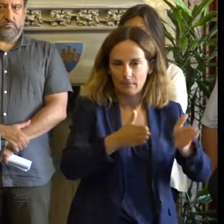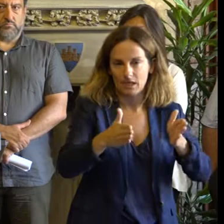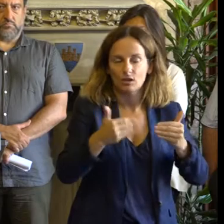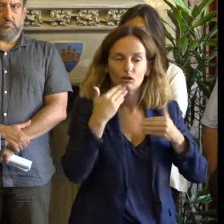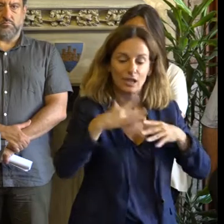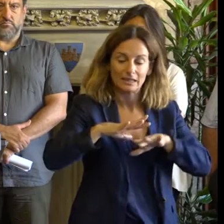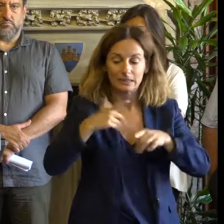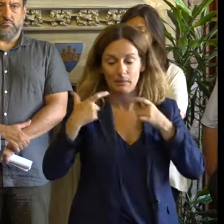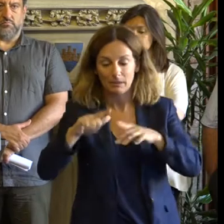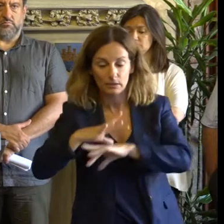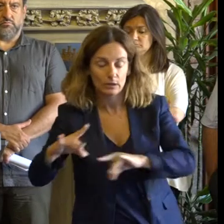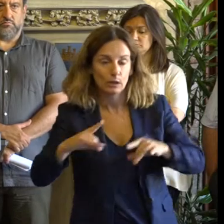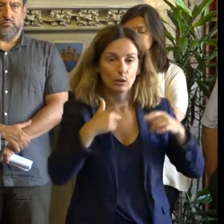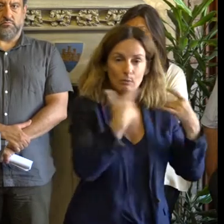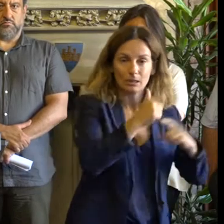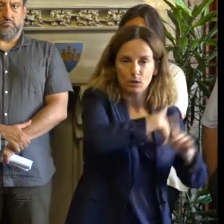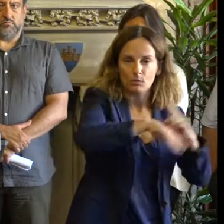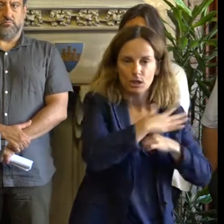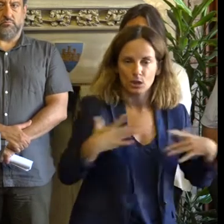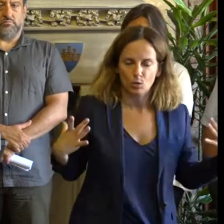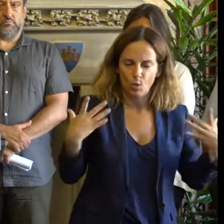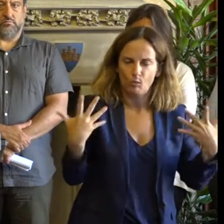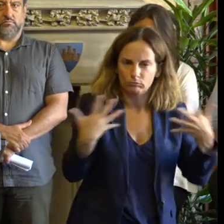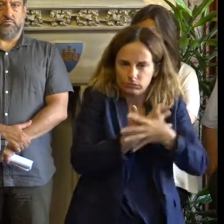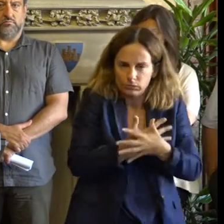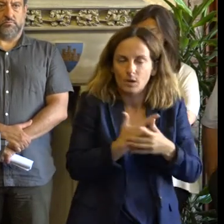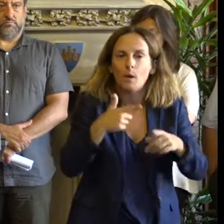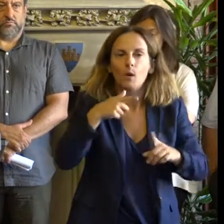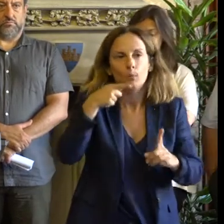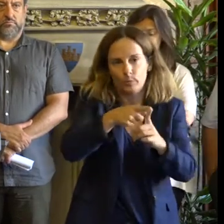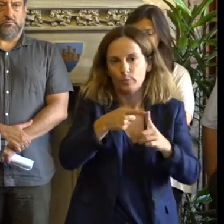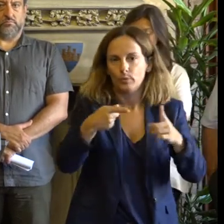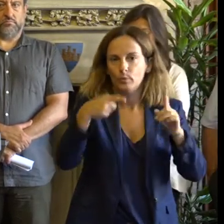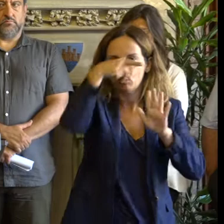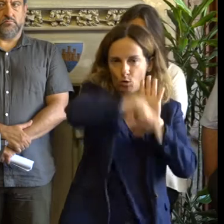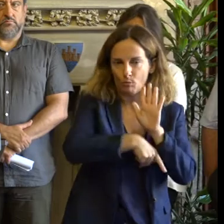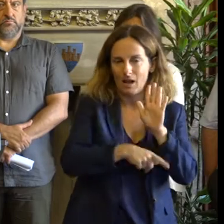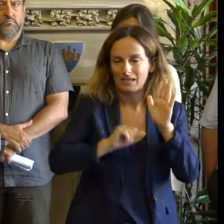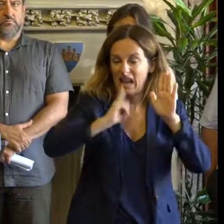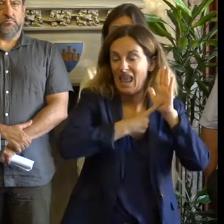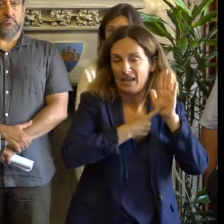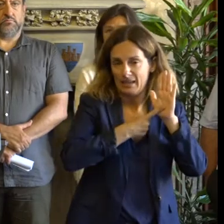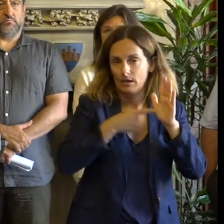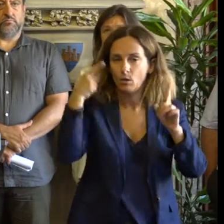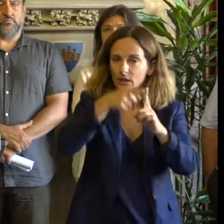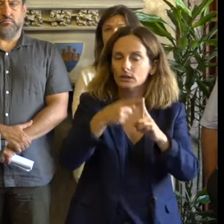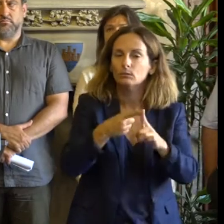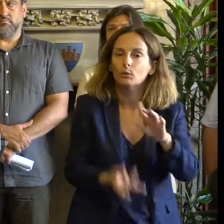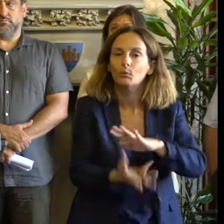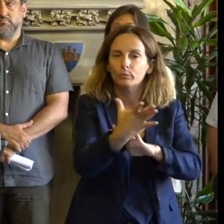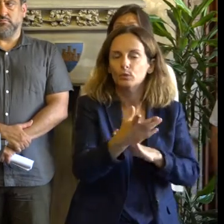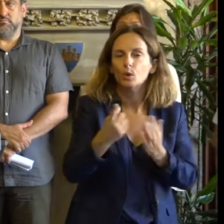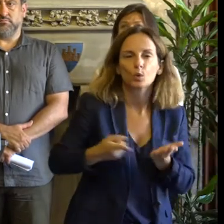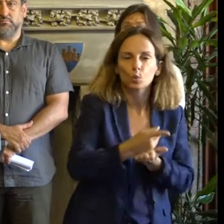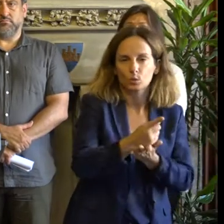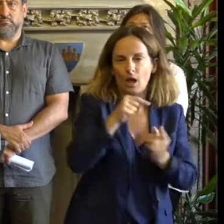que dinamitzarà tot el tema de les rutes senderistes a Mallorca i permetrà l'establiment d'una ruta circular en tot